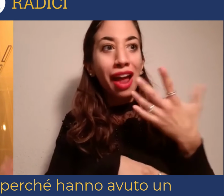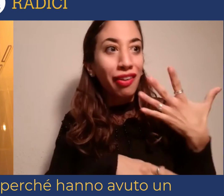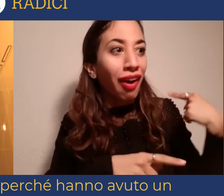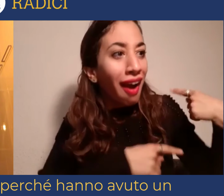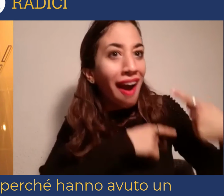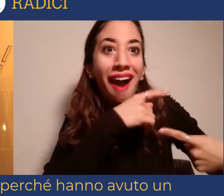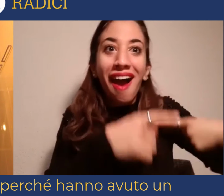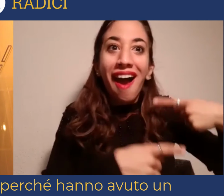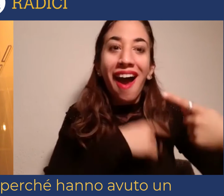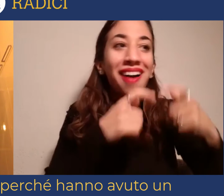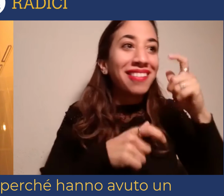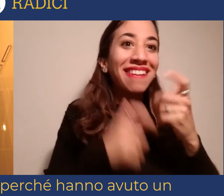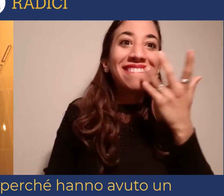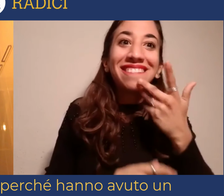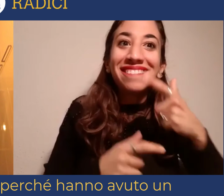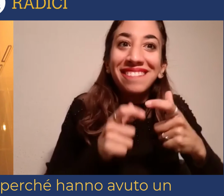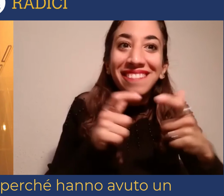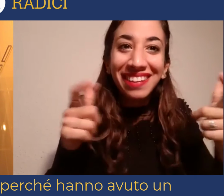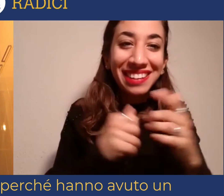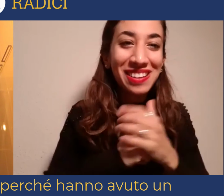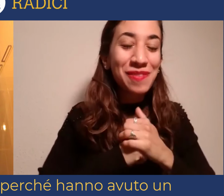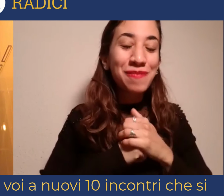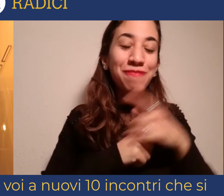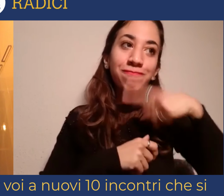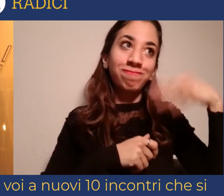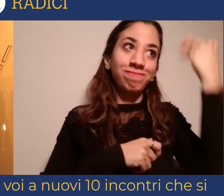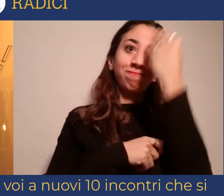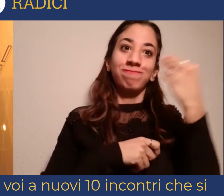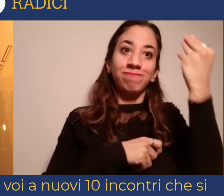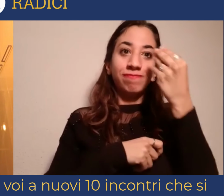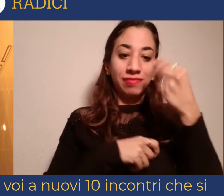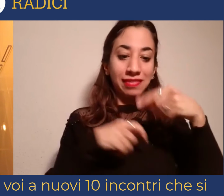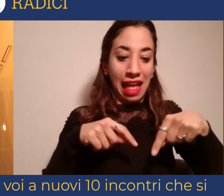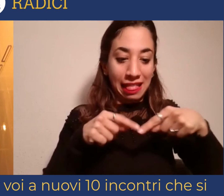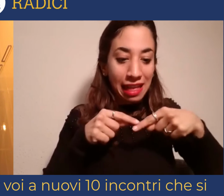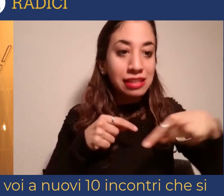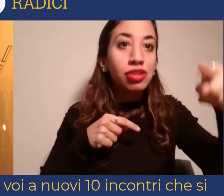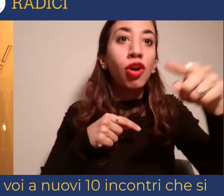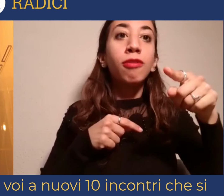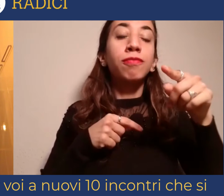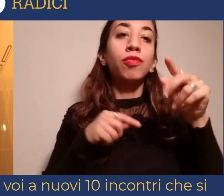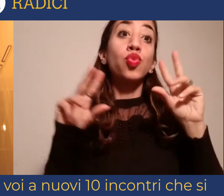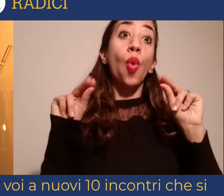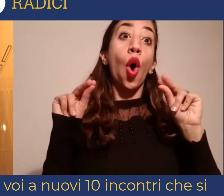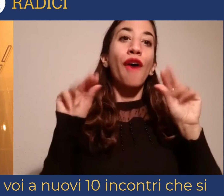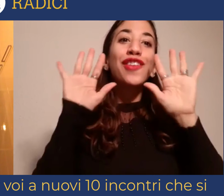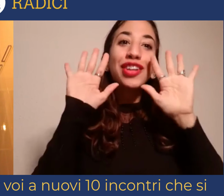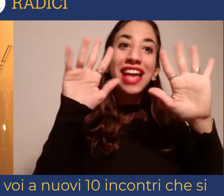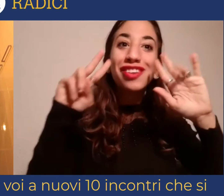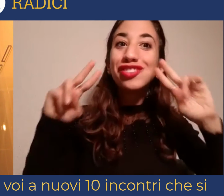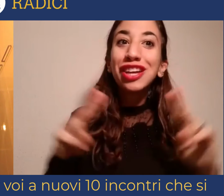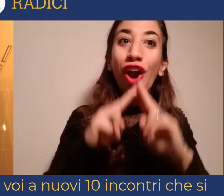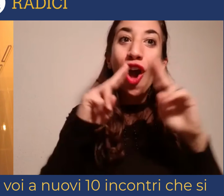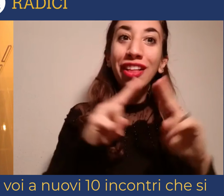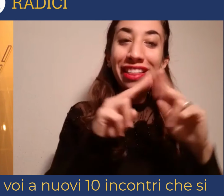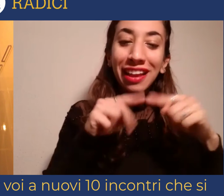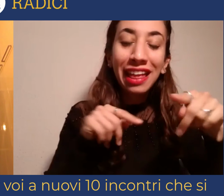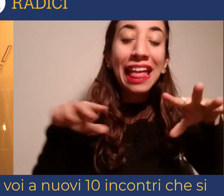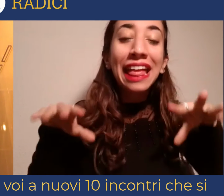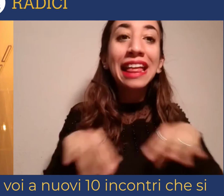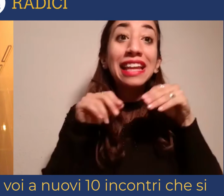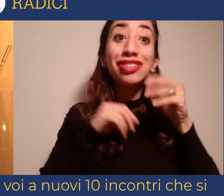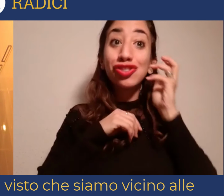hanno avuto un grandissimo successo. Ebbene abbiamo pensato per voi a nuovi dieci incontri che si